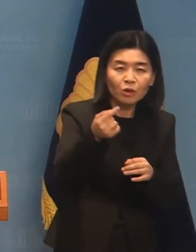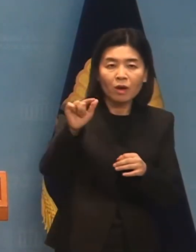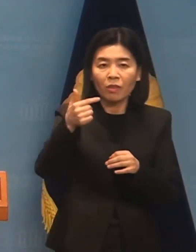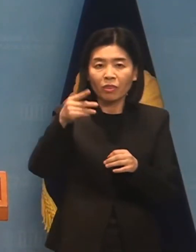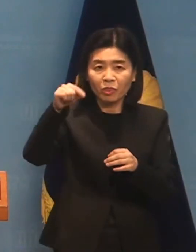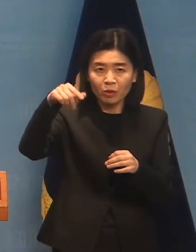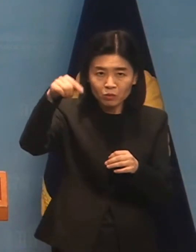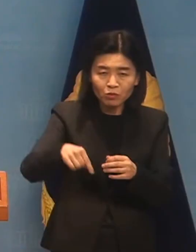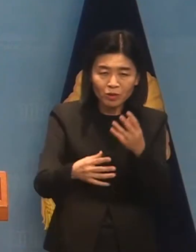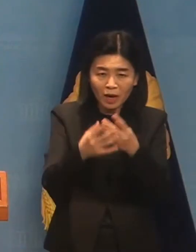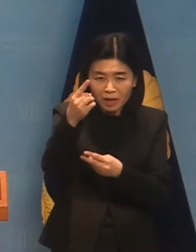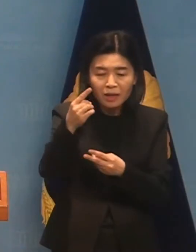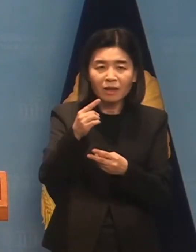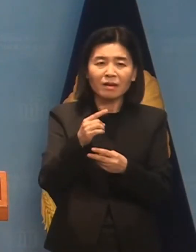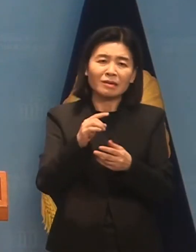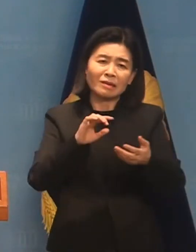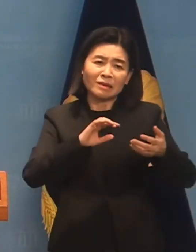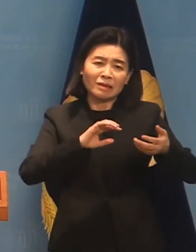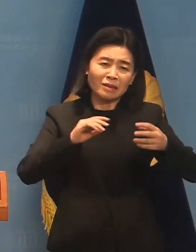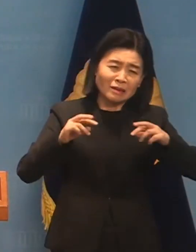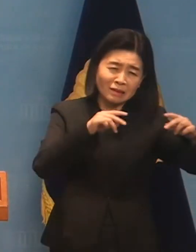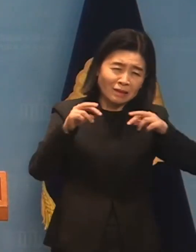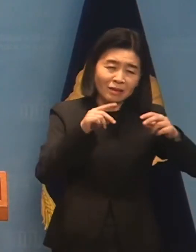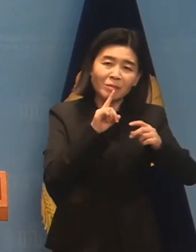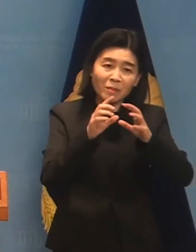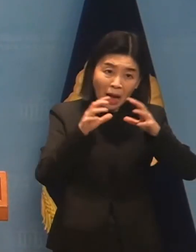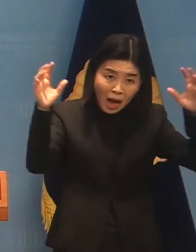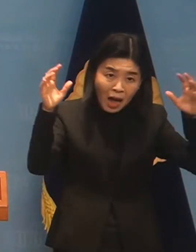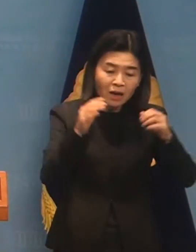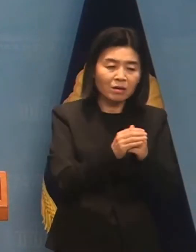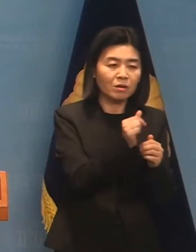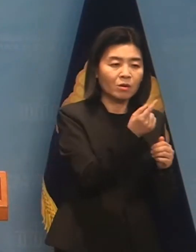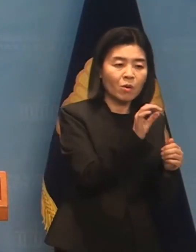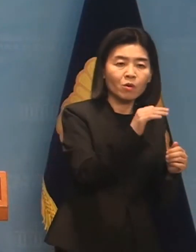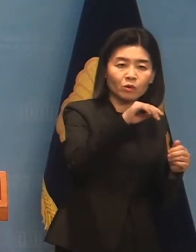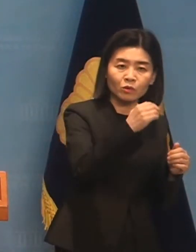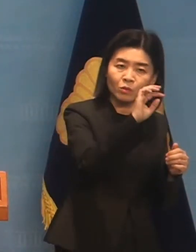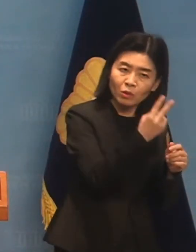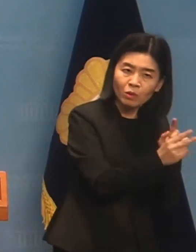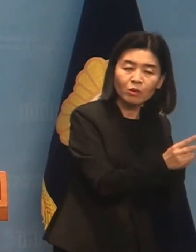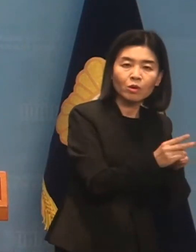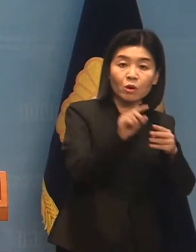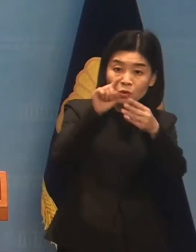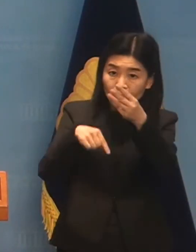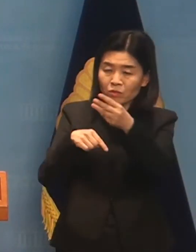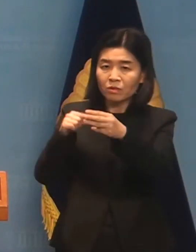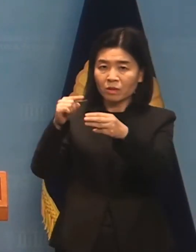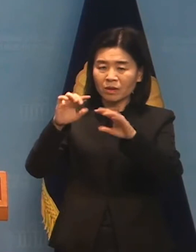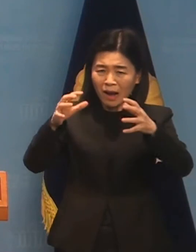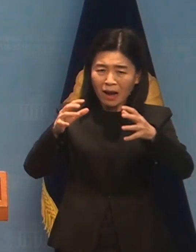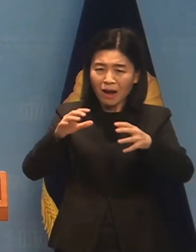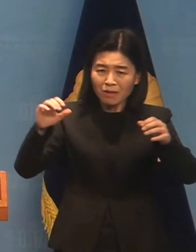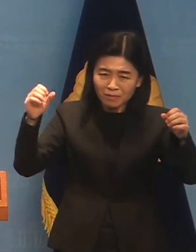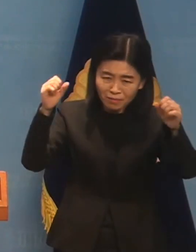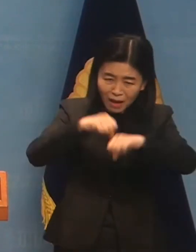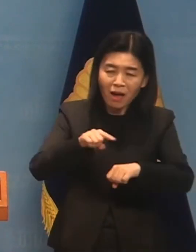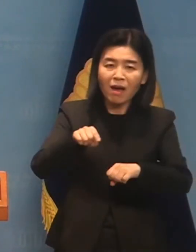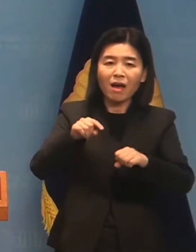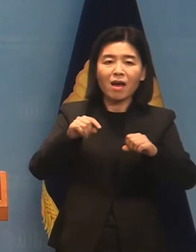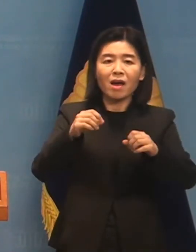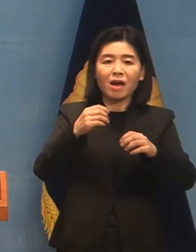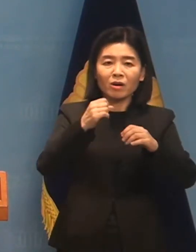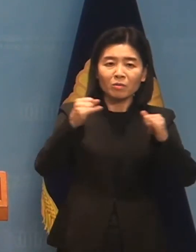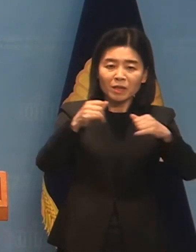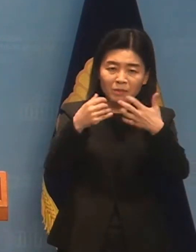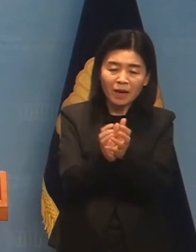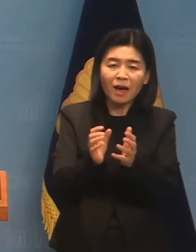전이 가경입니다. 이와 중에 홍준표 전 대구시장은 윤석열을 나라를 망치고 당도 망쳤다며 윤석열 아바타를